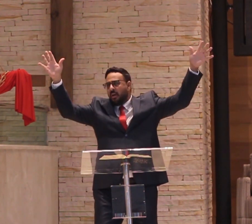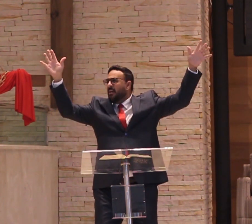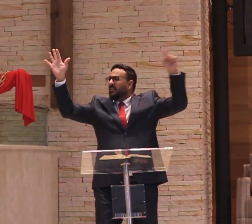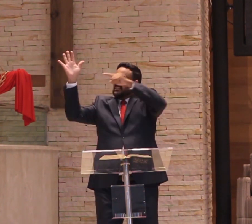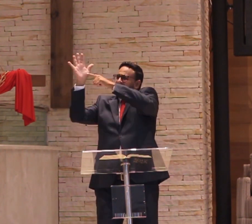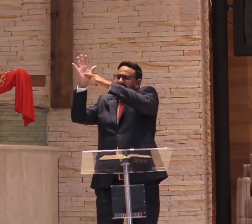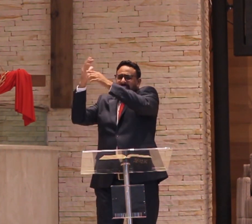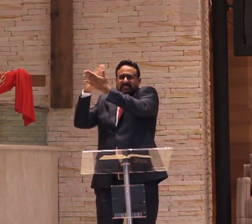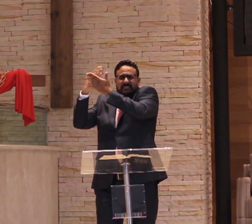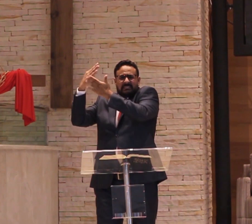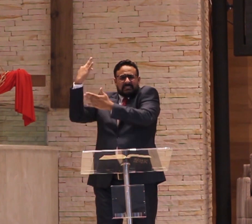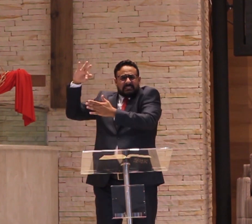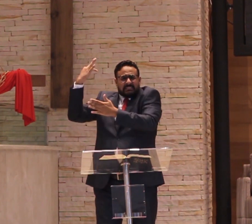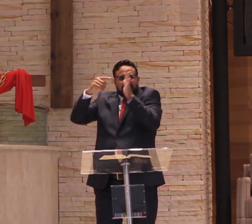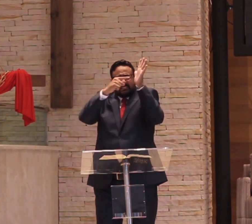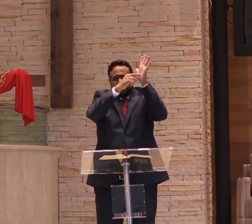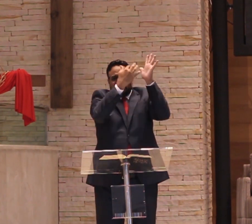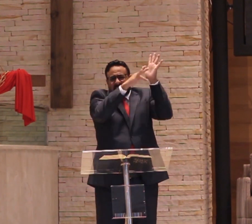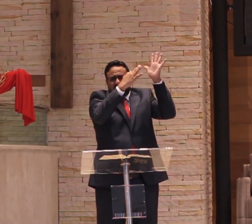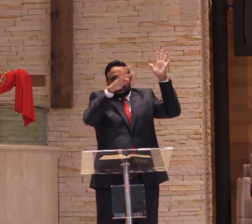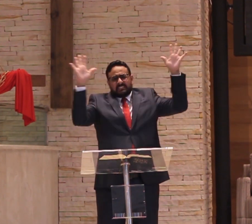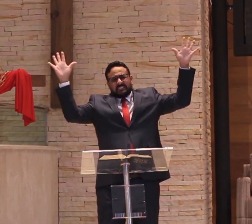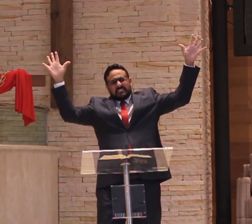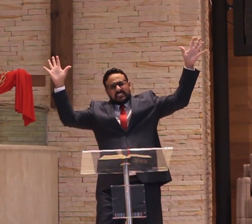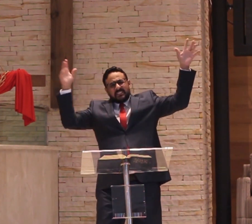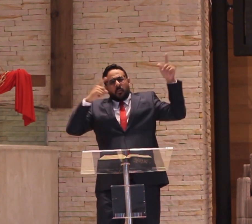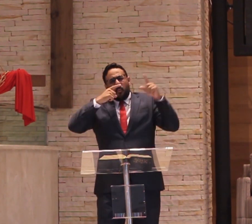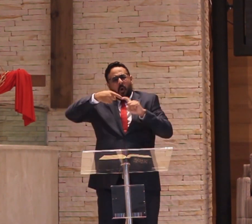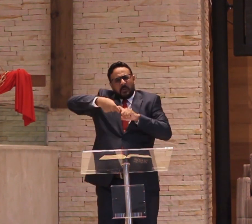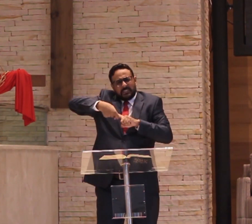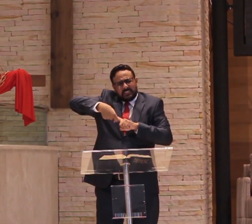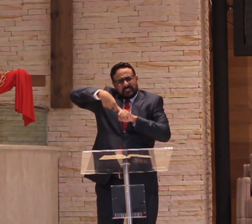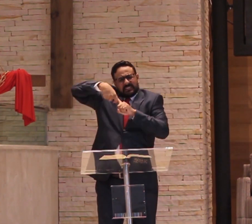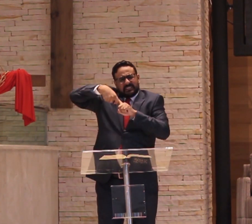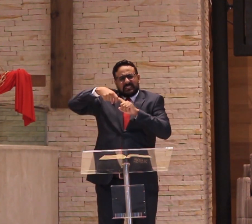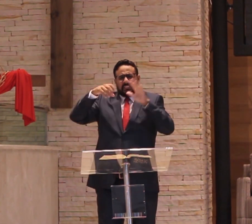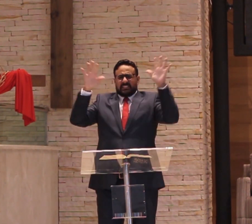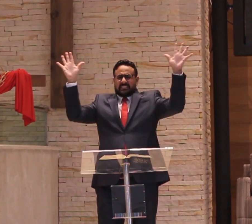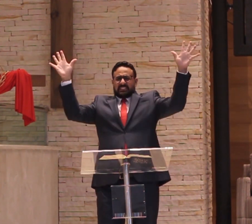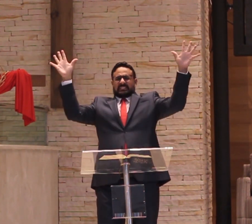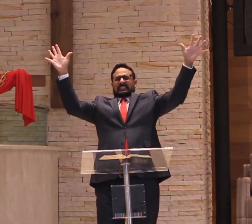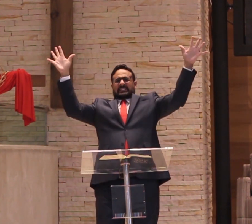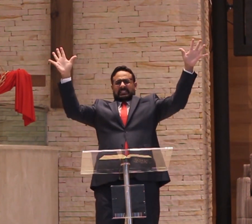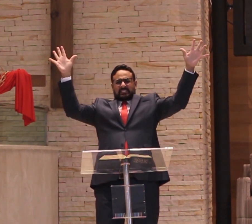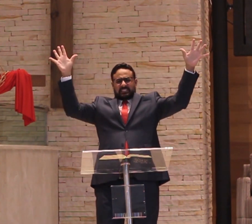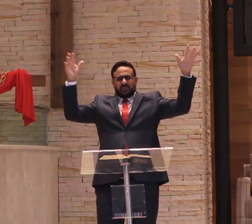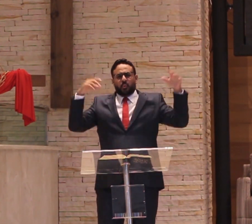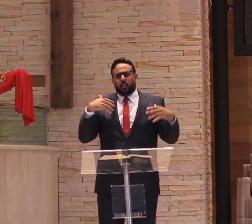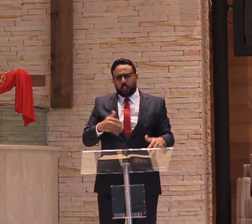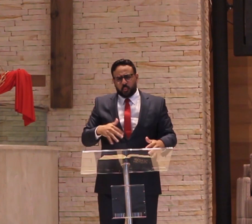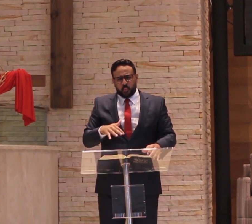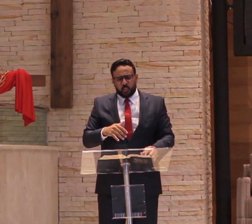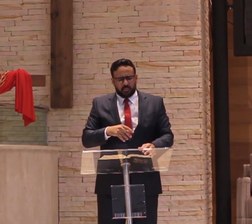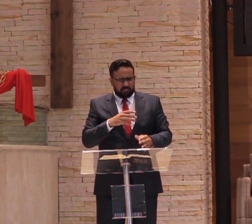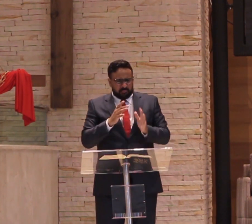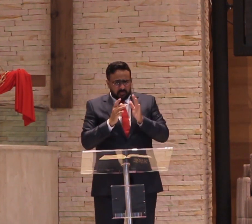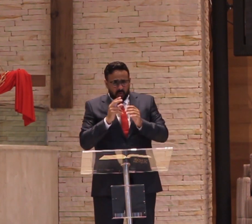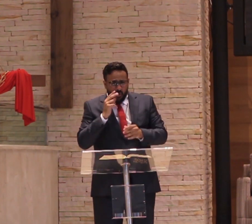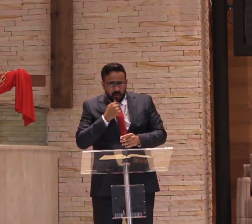difícil de suportar, e aí ele flexionava os joelhos, os cravos na mão tensionava ainda